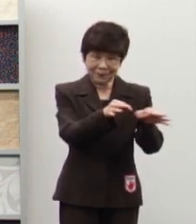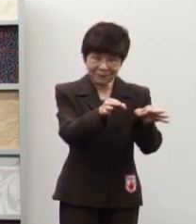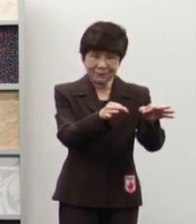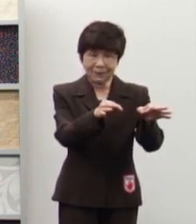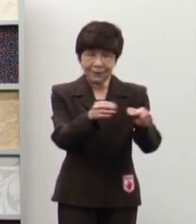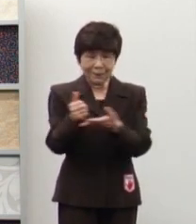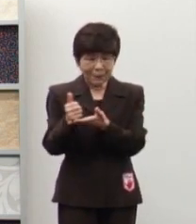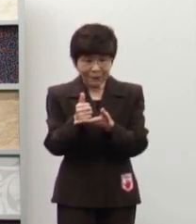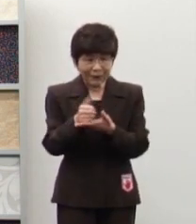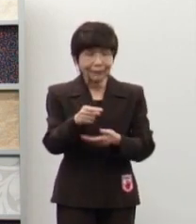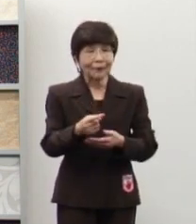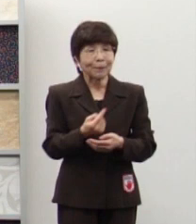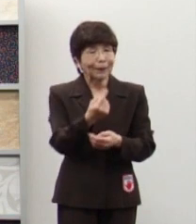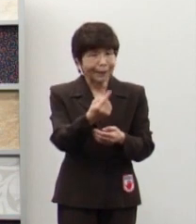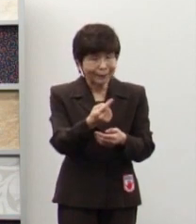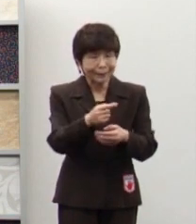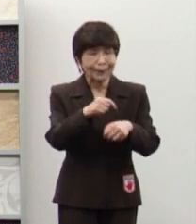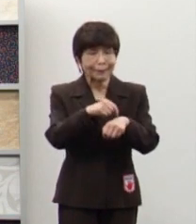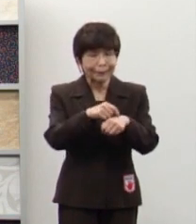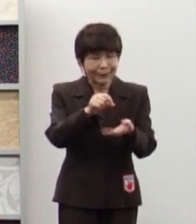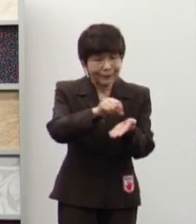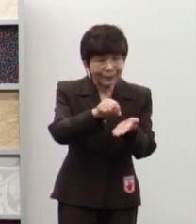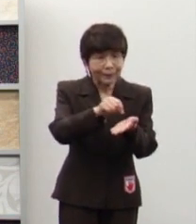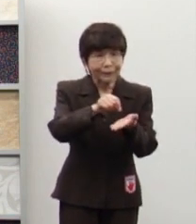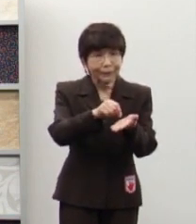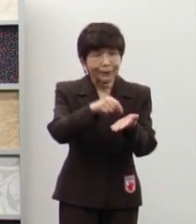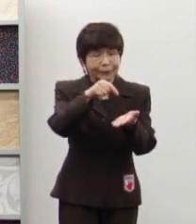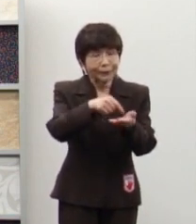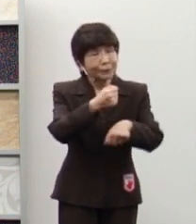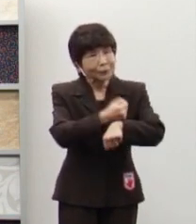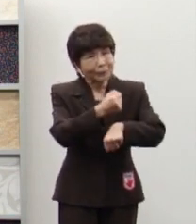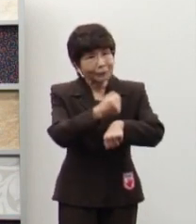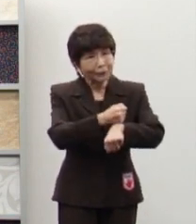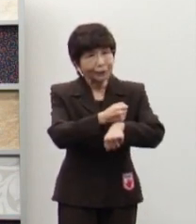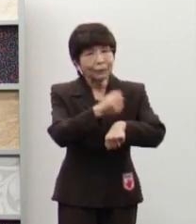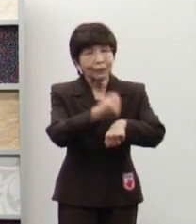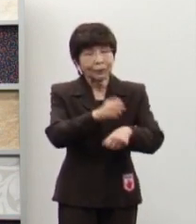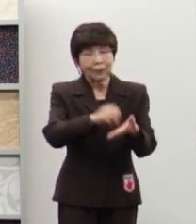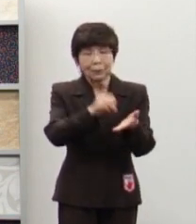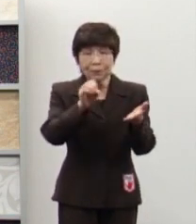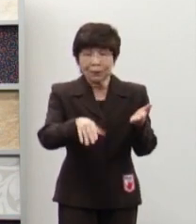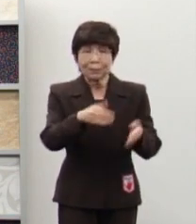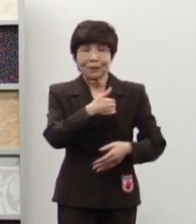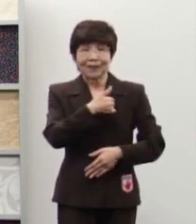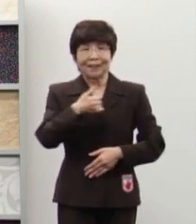用者の双方の負担を、相当程度、減らすことができるのではないかと、考える次第であります。